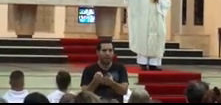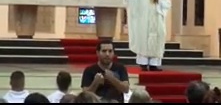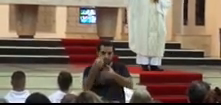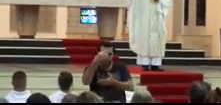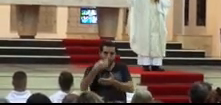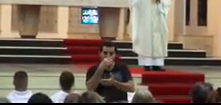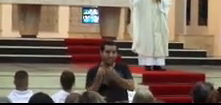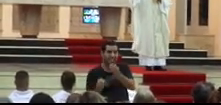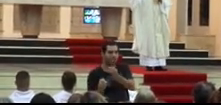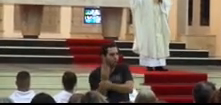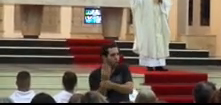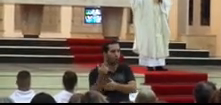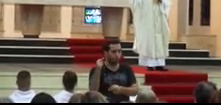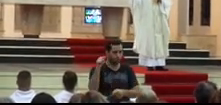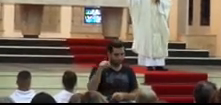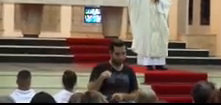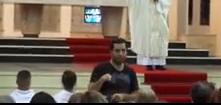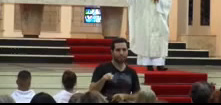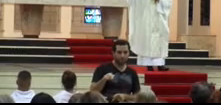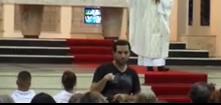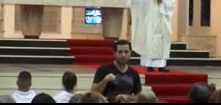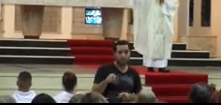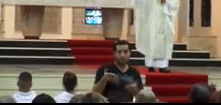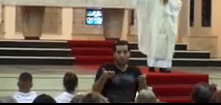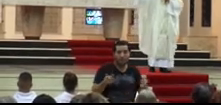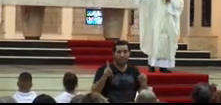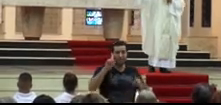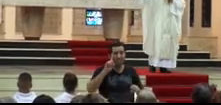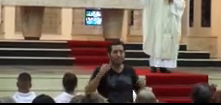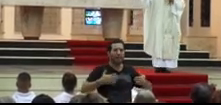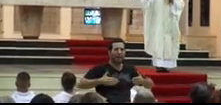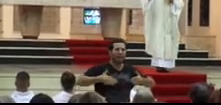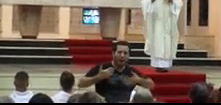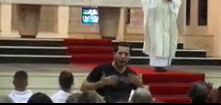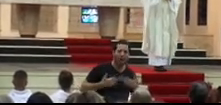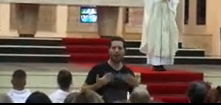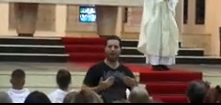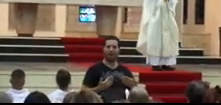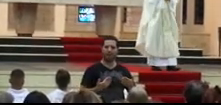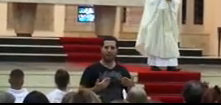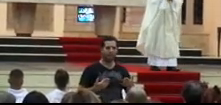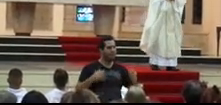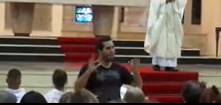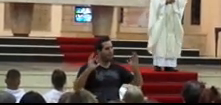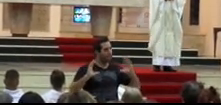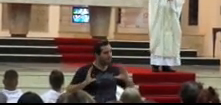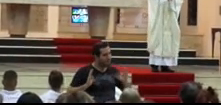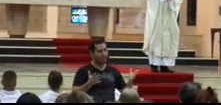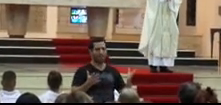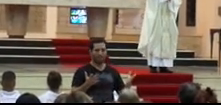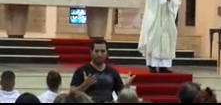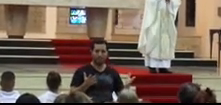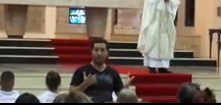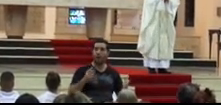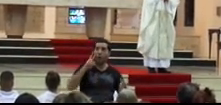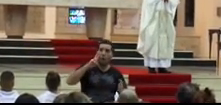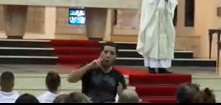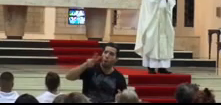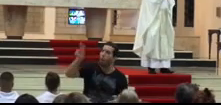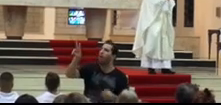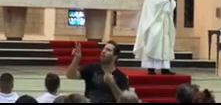graças, é um dia festivo, é um dia de alegria, é um dia de olhar para Deus e